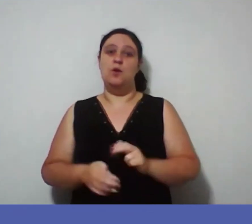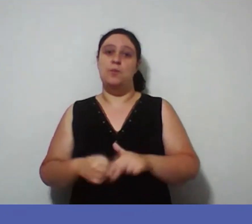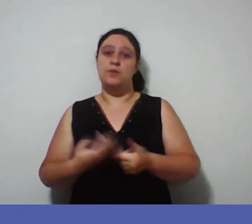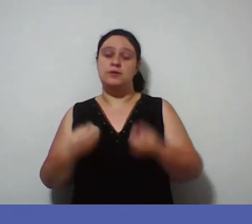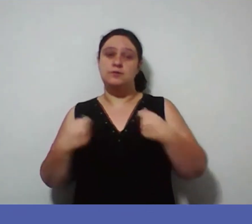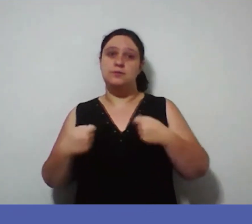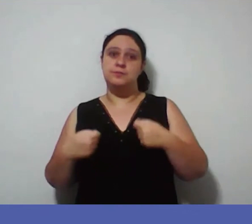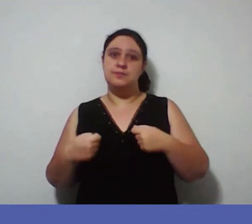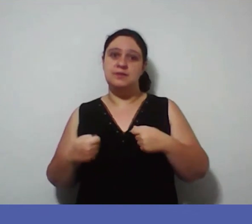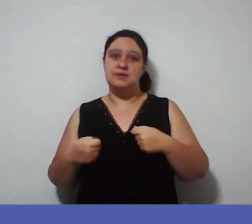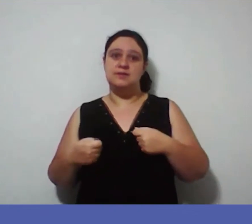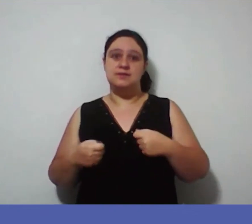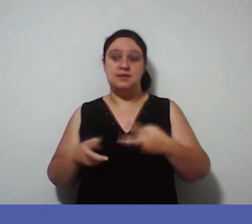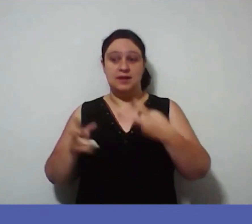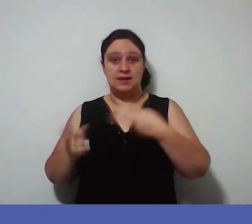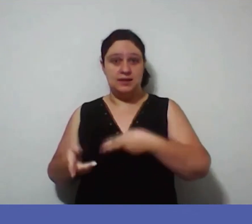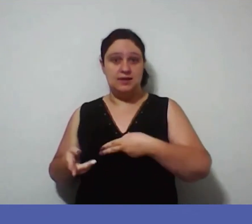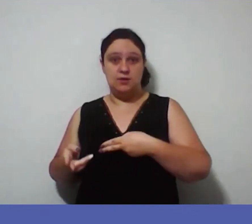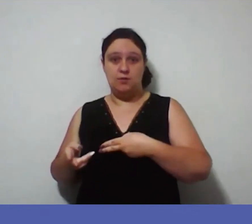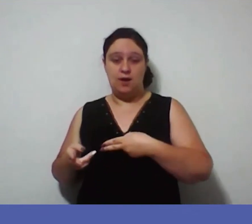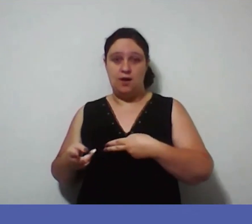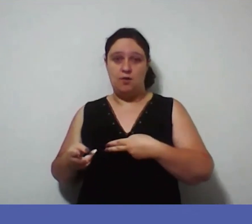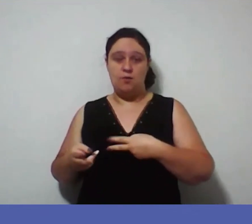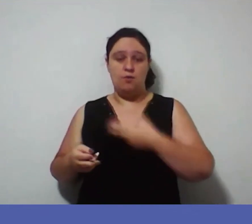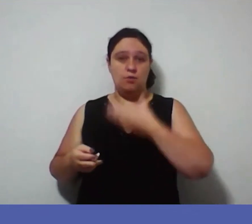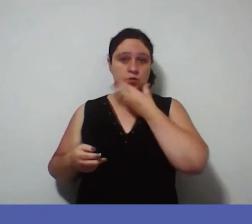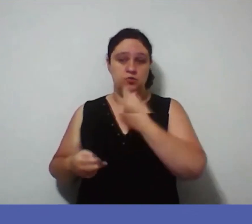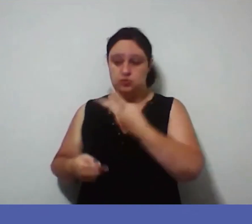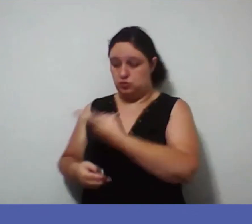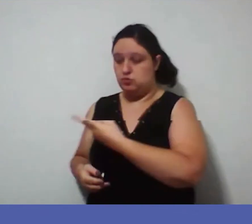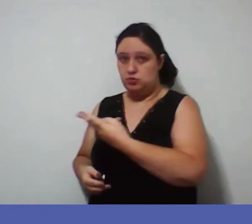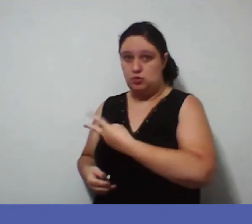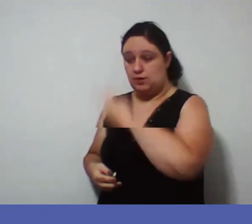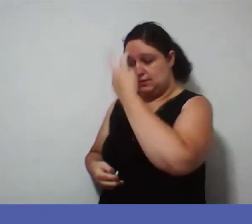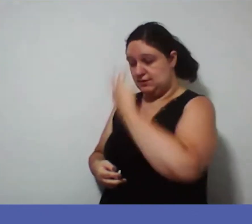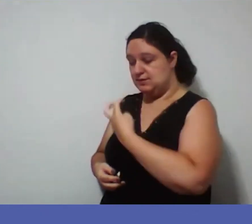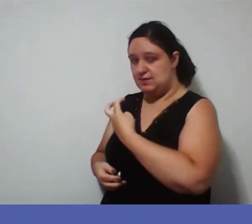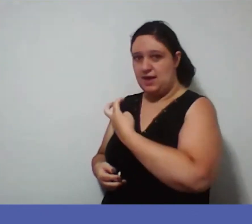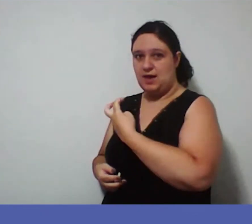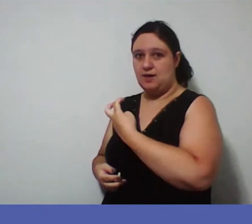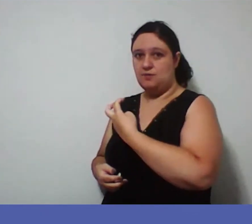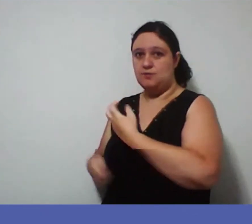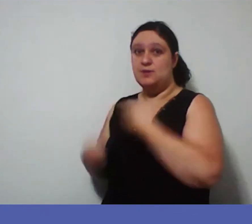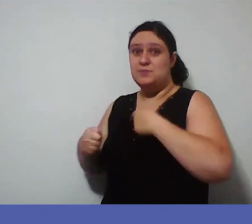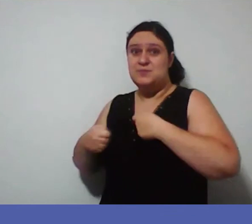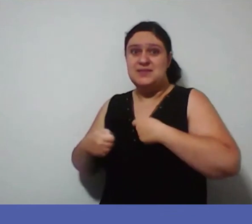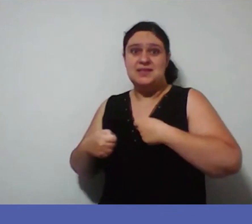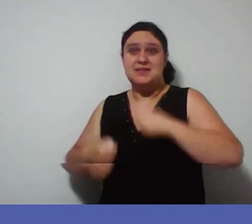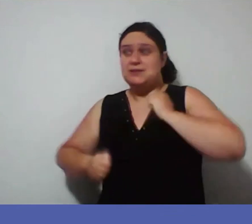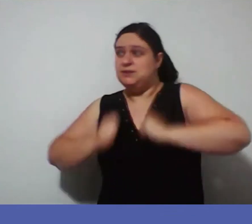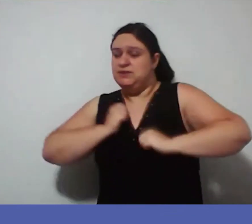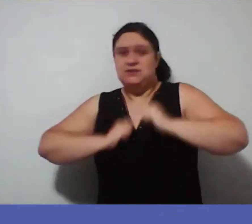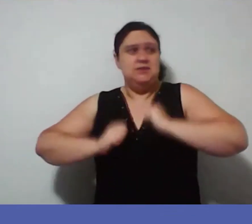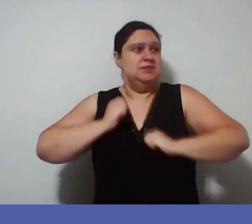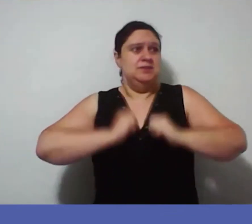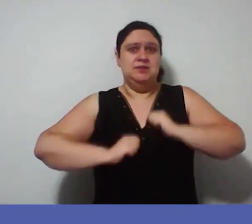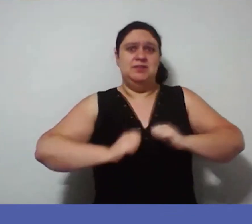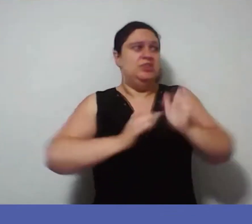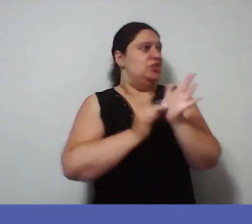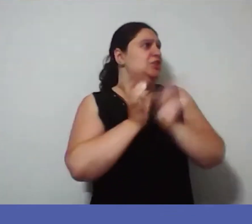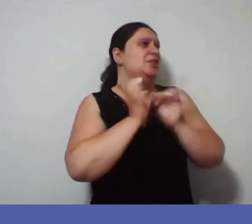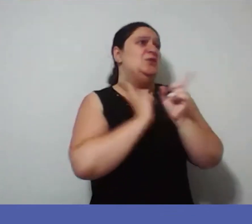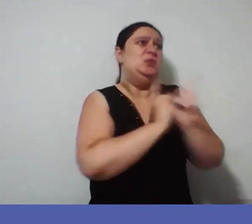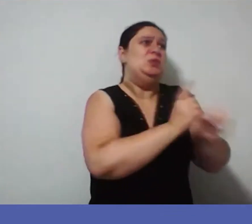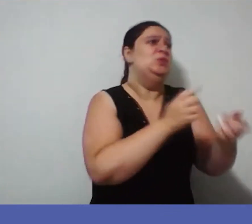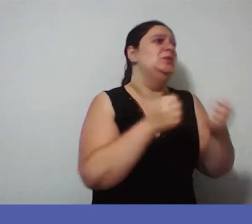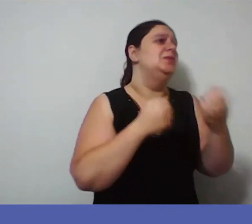esses 2 cegos. Você precisa desesperadamente correr atrás do Senhor. Se você não está vendo nada disso